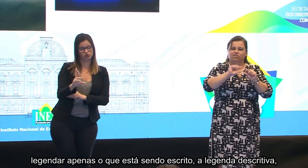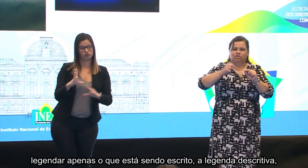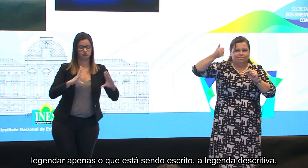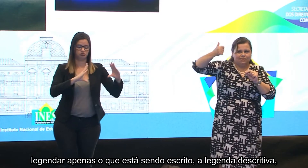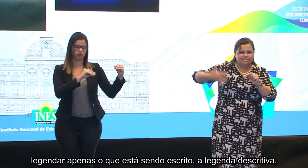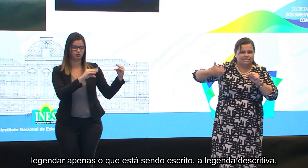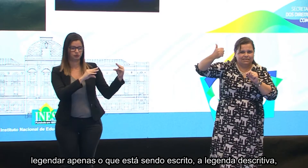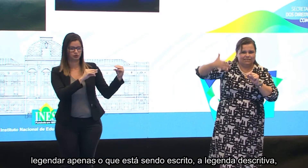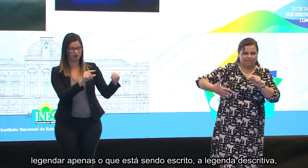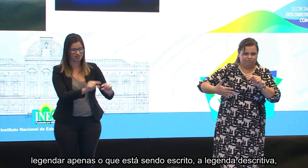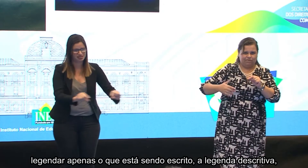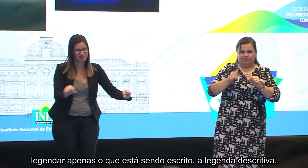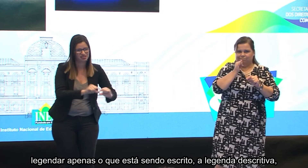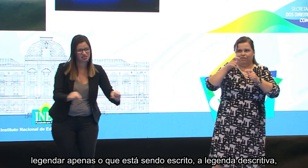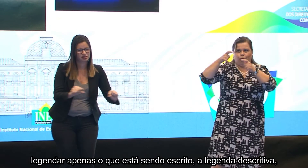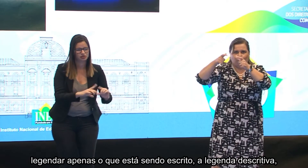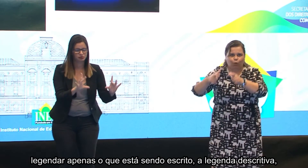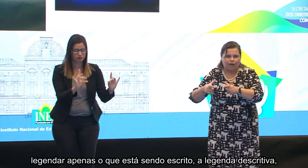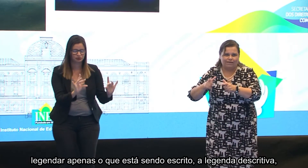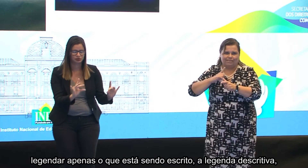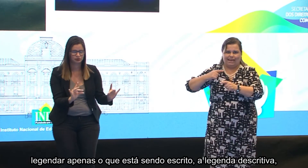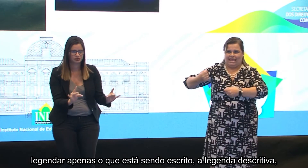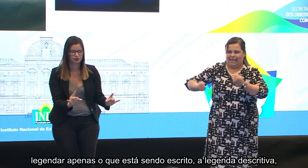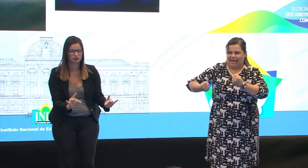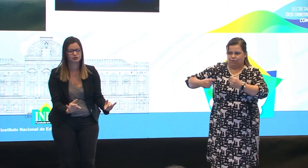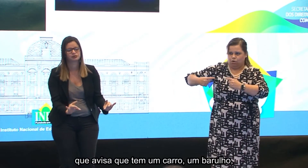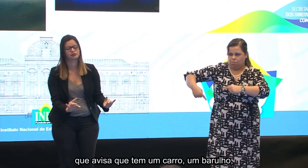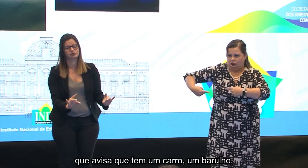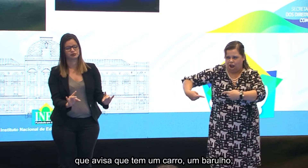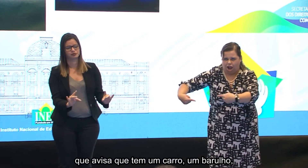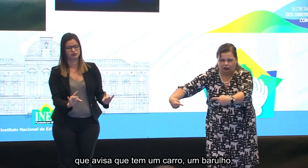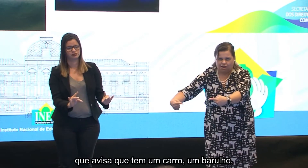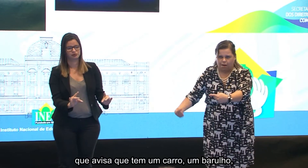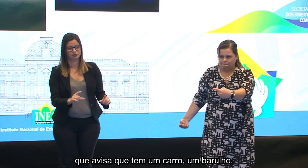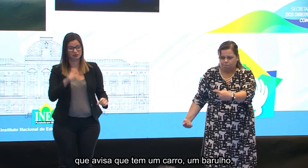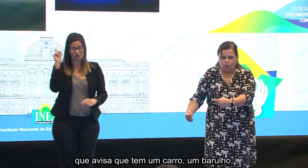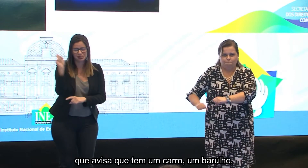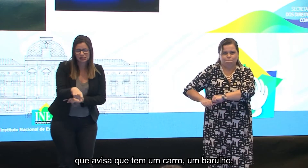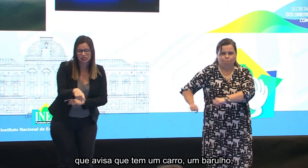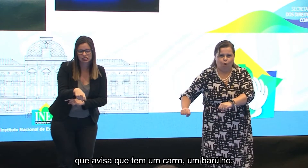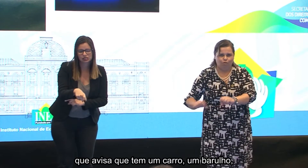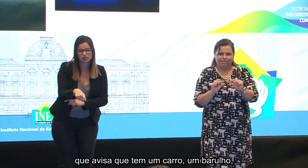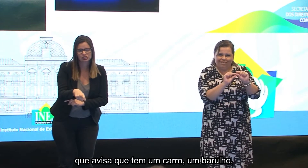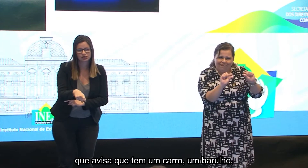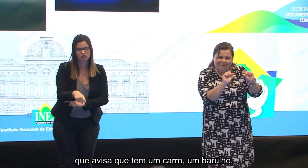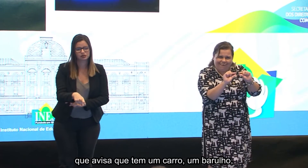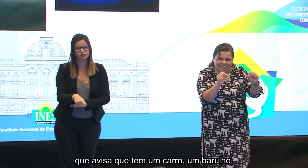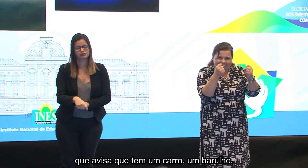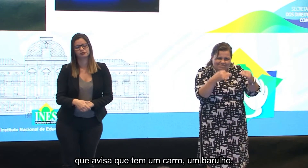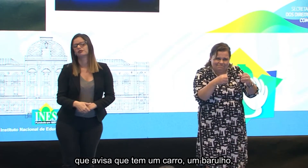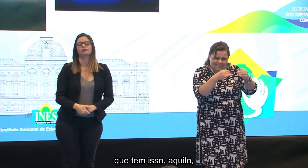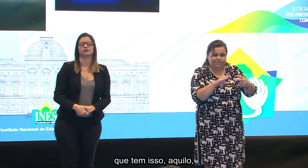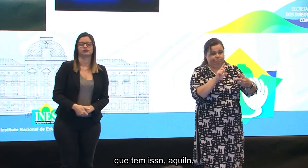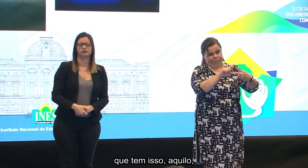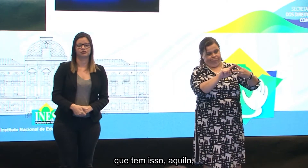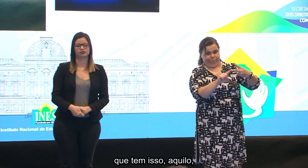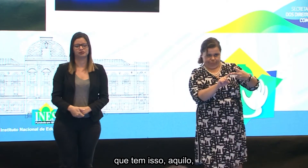que está sendo escrito. E a legenda descritiva, que avisa que tem um carro, que tem um barulho, que tem isso, que